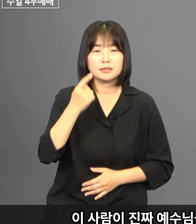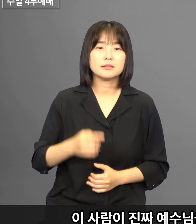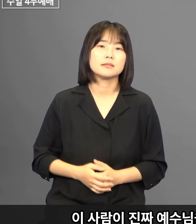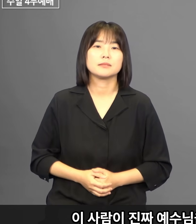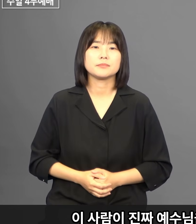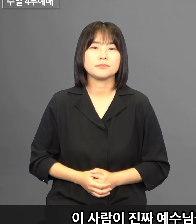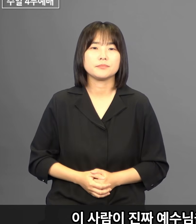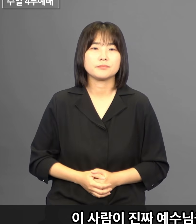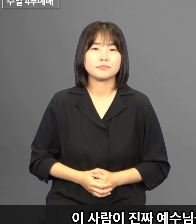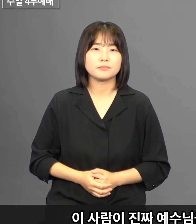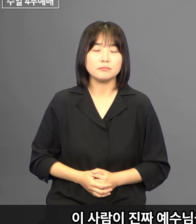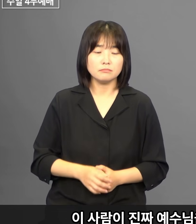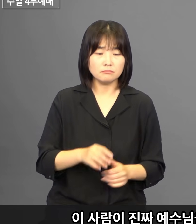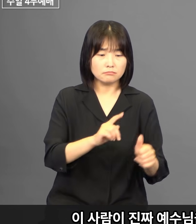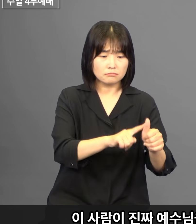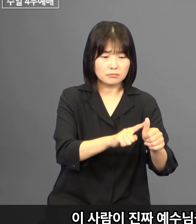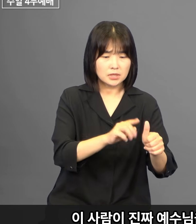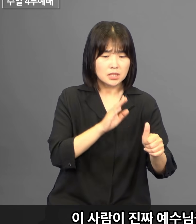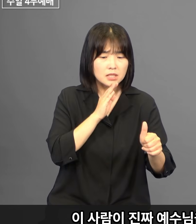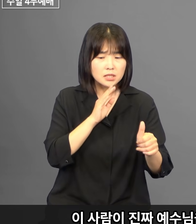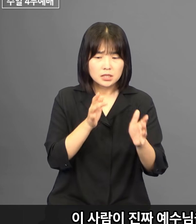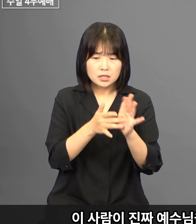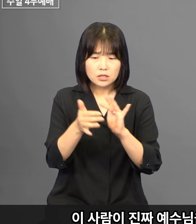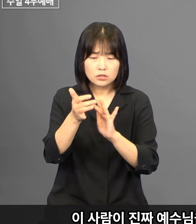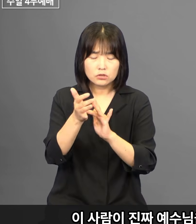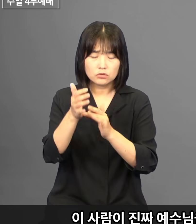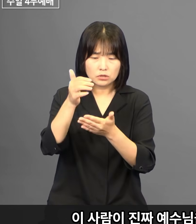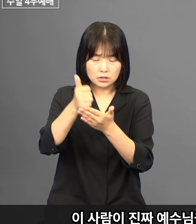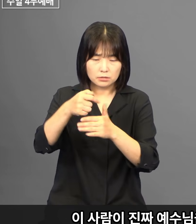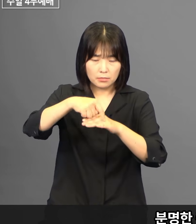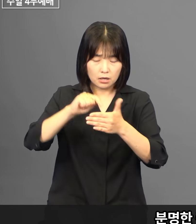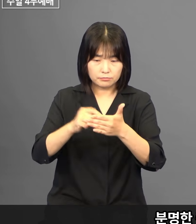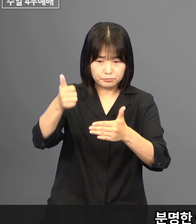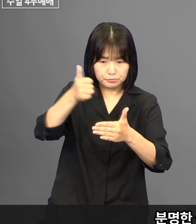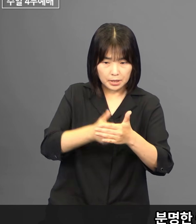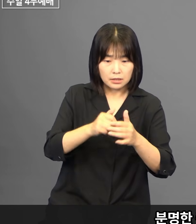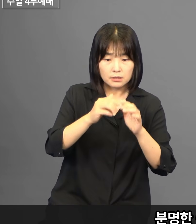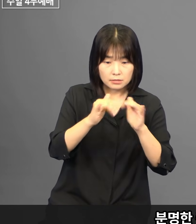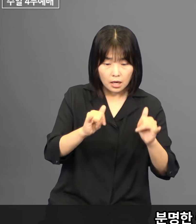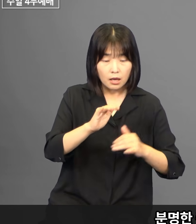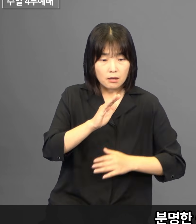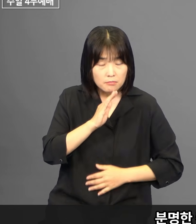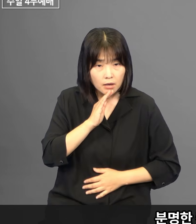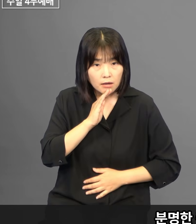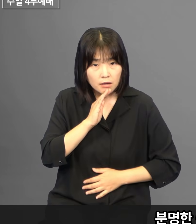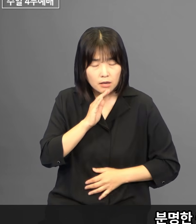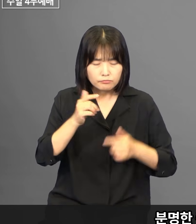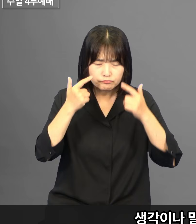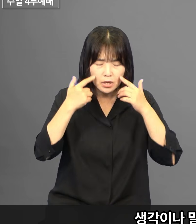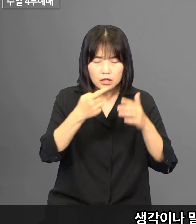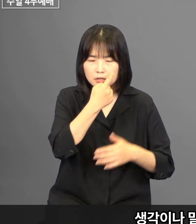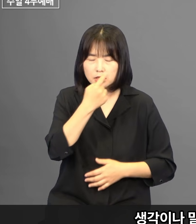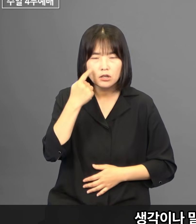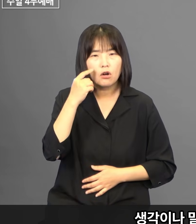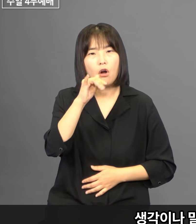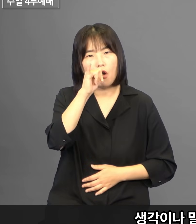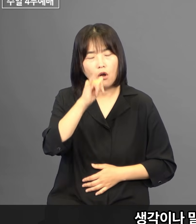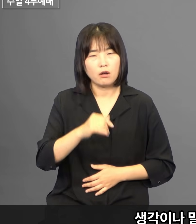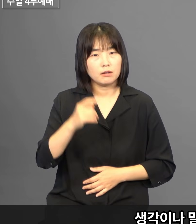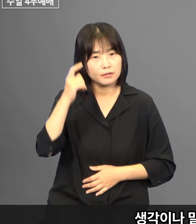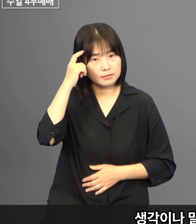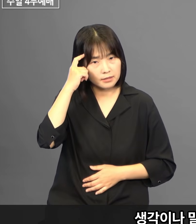이 사람이 진짜 예수님을 마음에 모시고 사는 사람인가? 분명한 증거가 나옵니다.